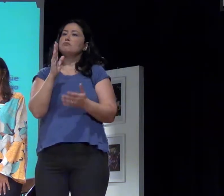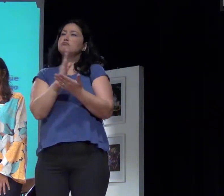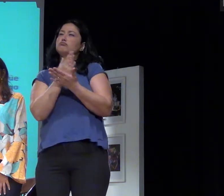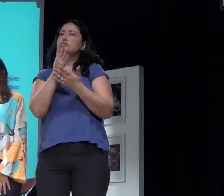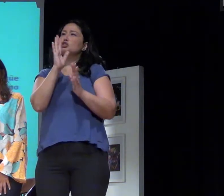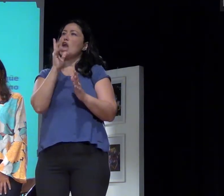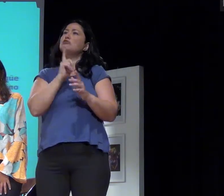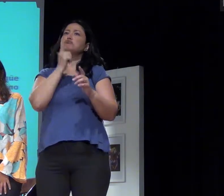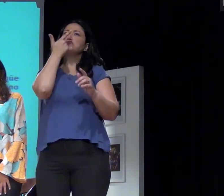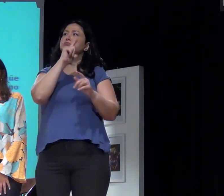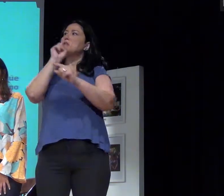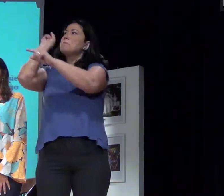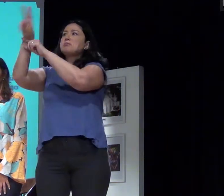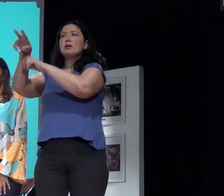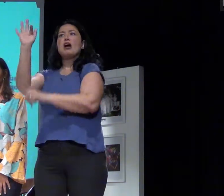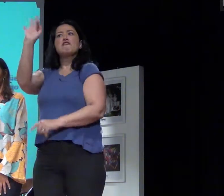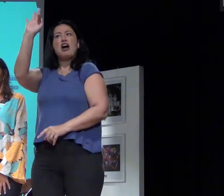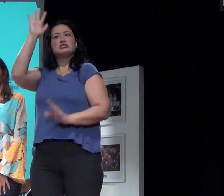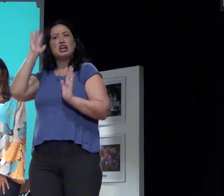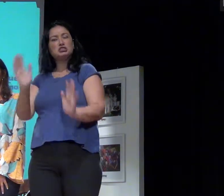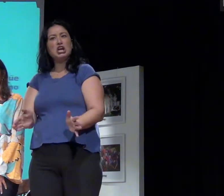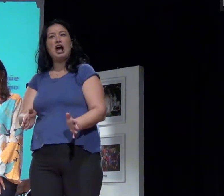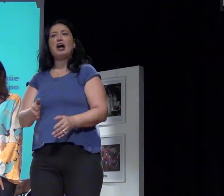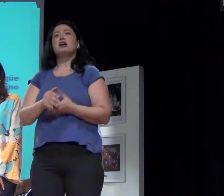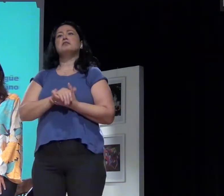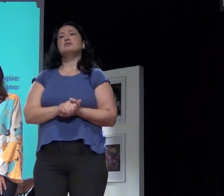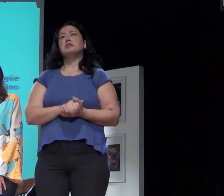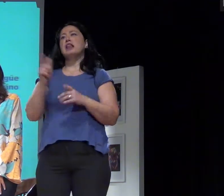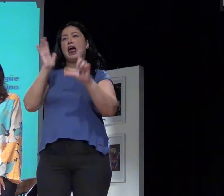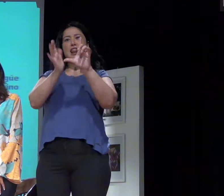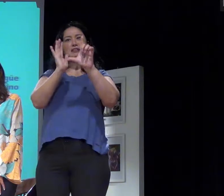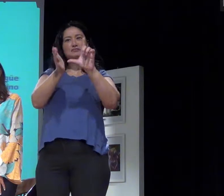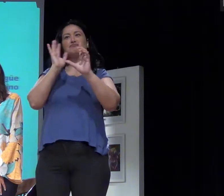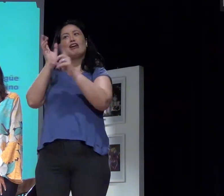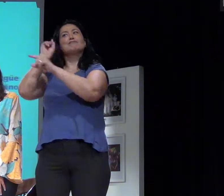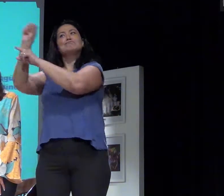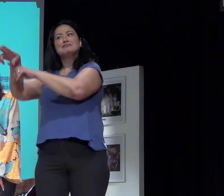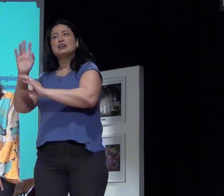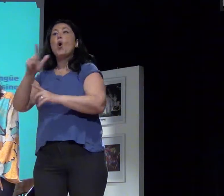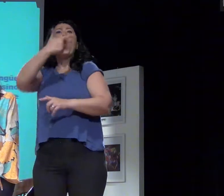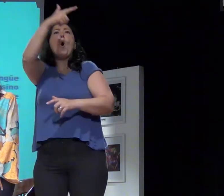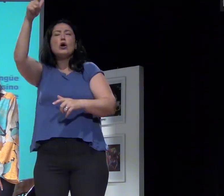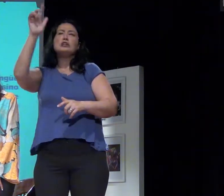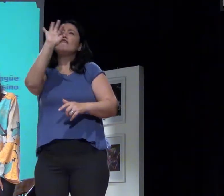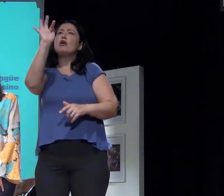da universidade, né, já estão realmente lá no curso de Letras Libras e em outras universidades públicas também, fazendo